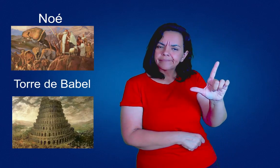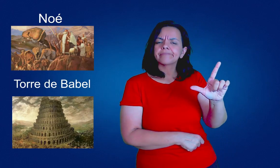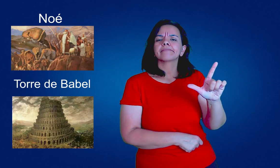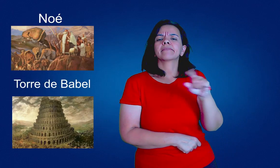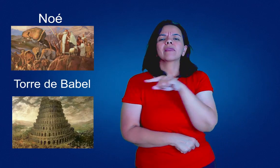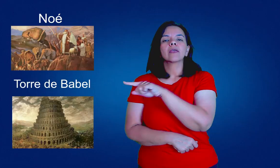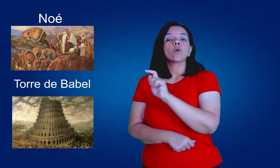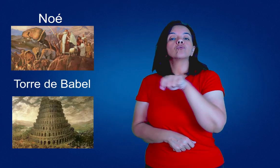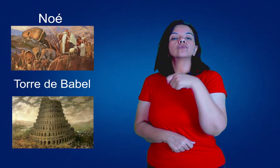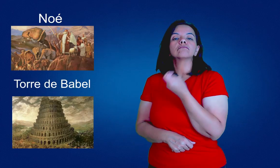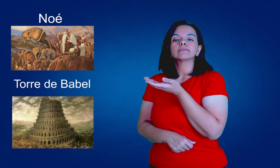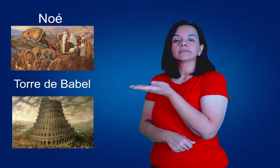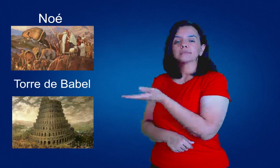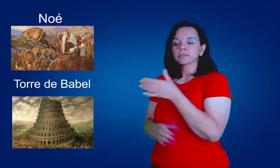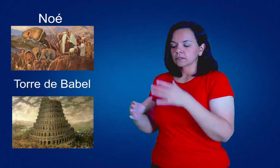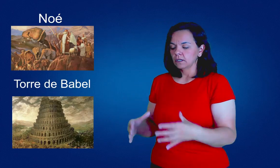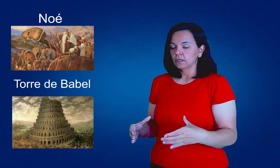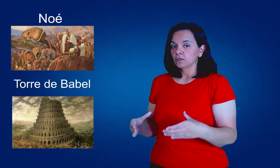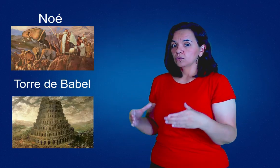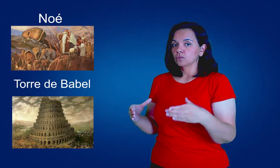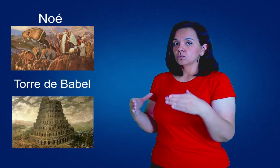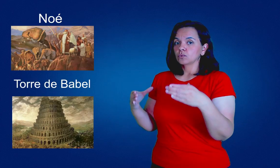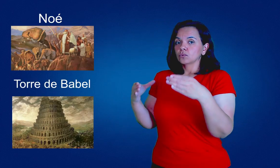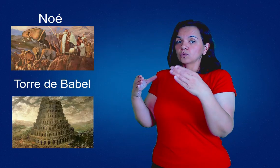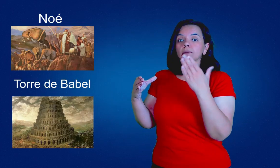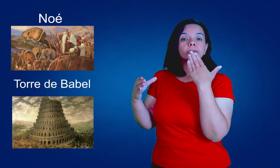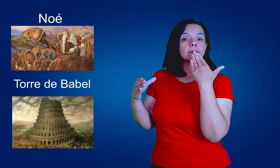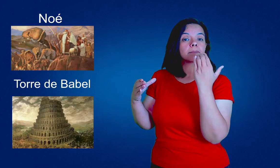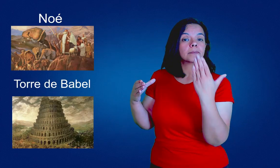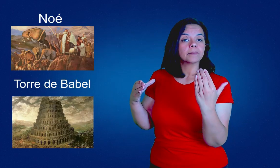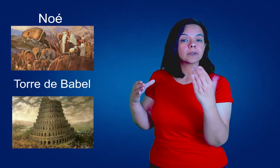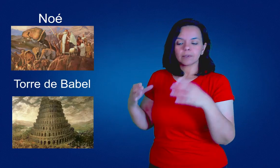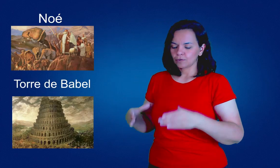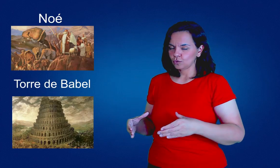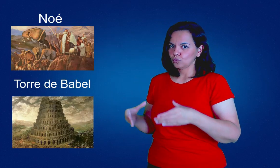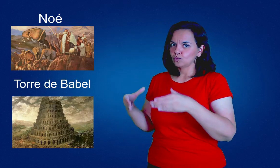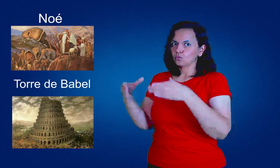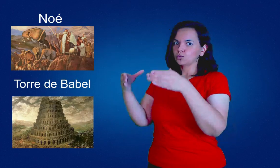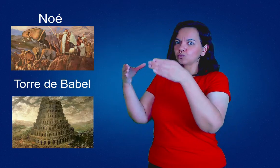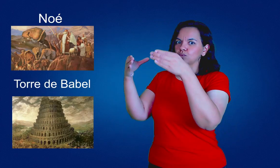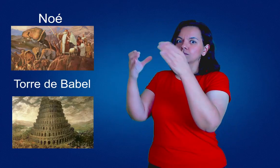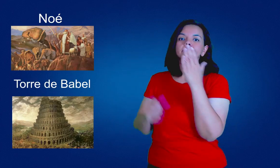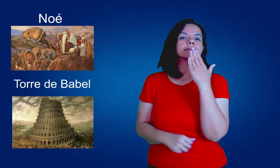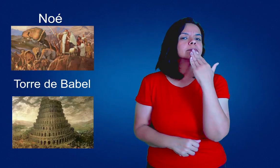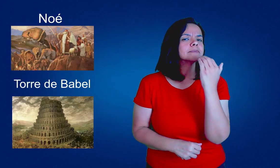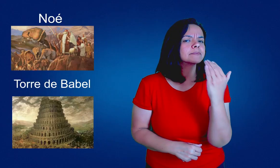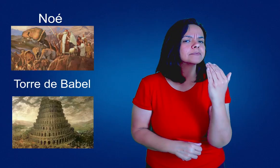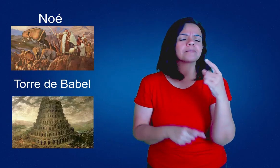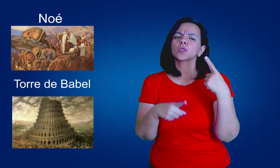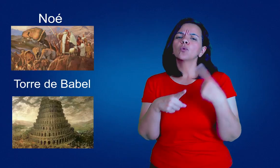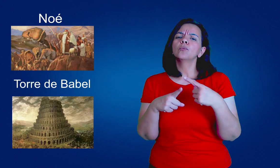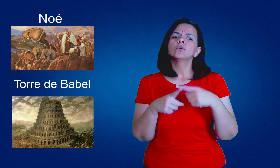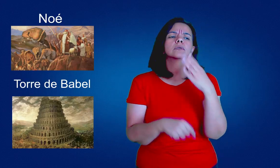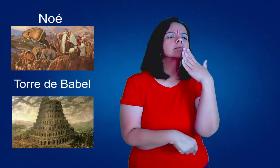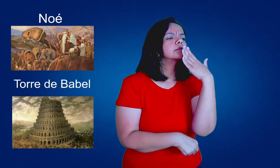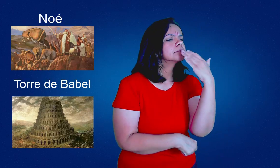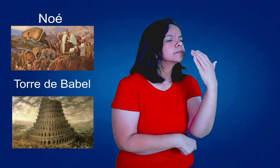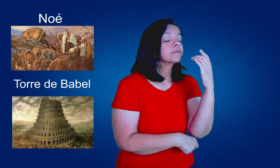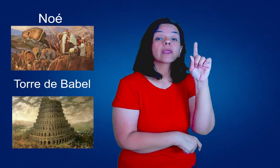Babel. O sinal é este, acompanhado deste. Este é a torre e aqui é Babel. Por